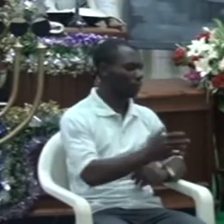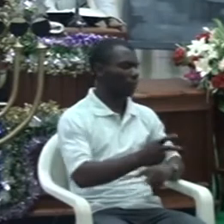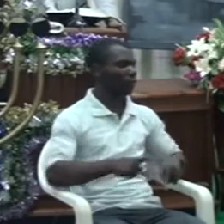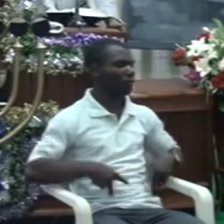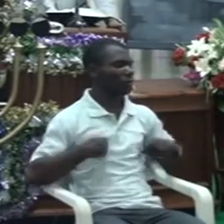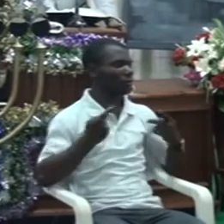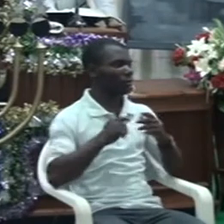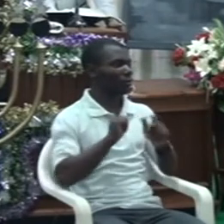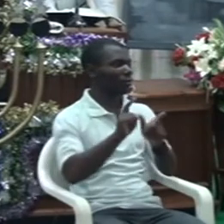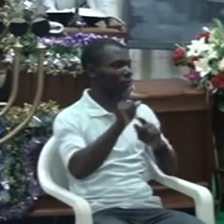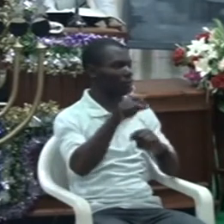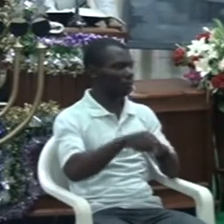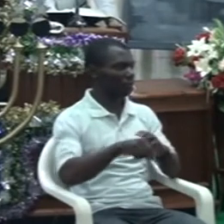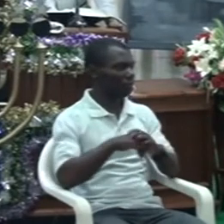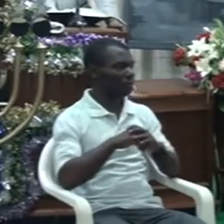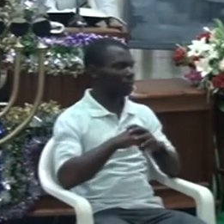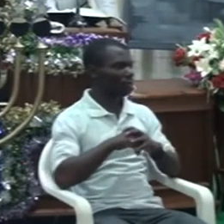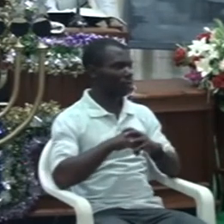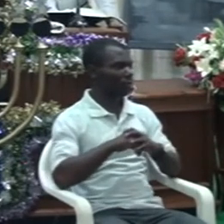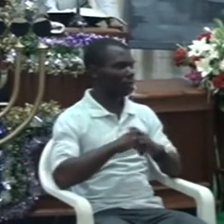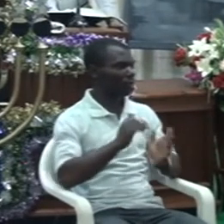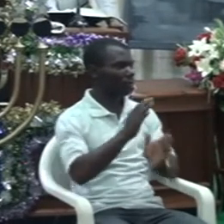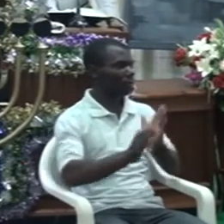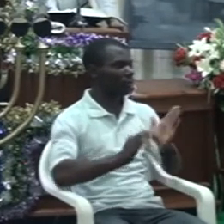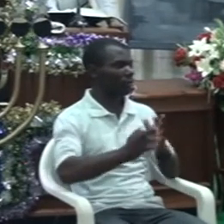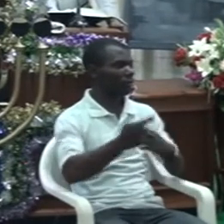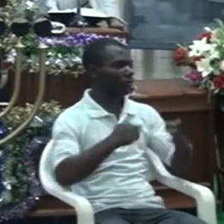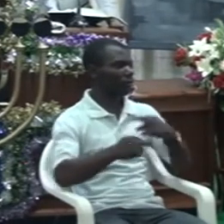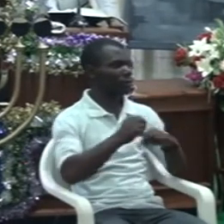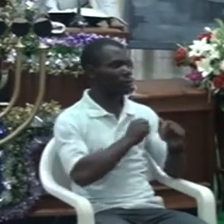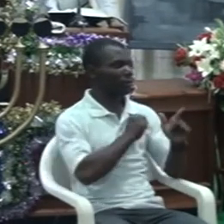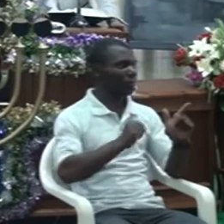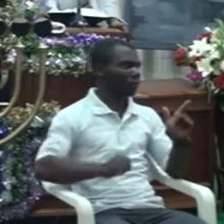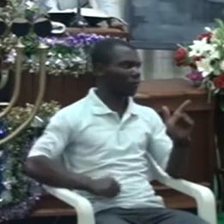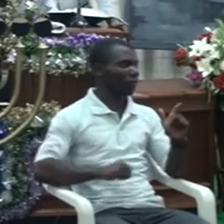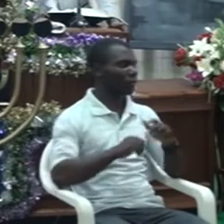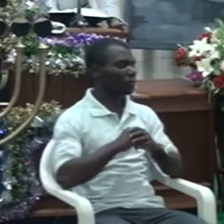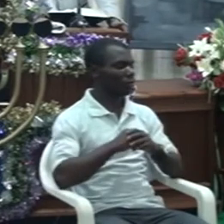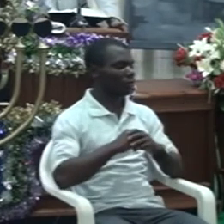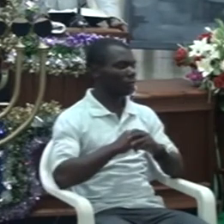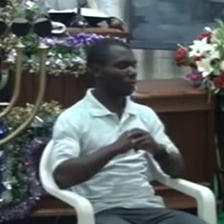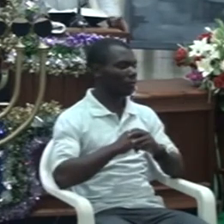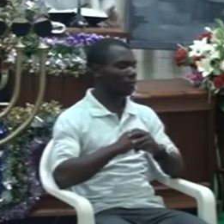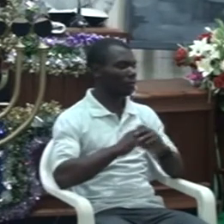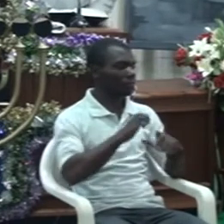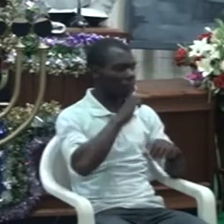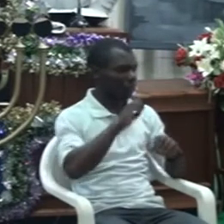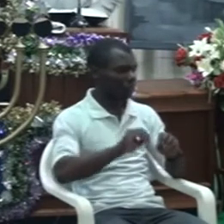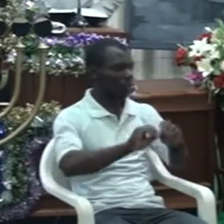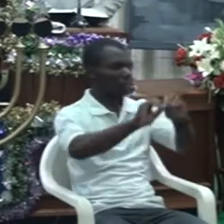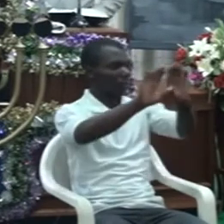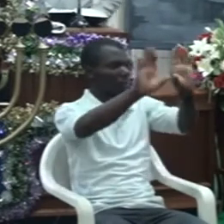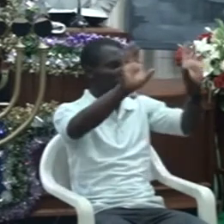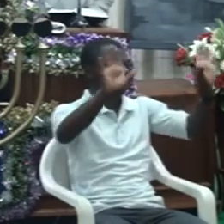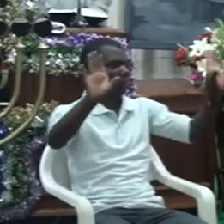que. Japokoa. Dalili ya kurudi kwa Bwana. Les signes du retour du Seigneur.